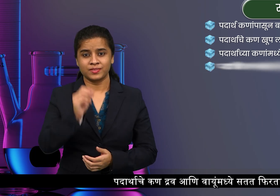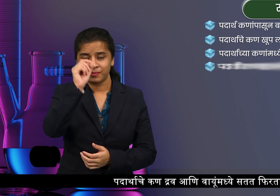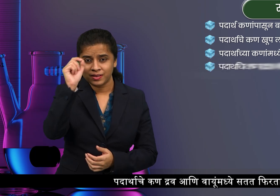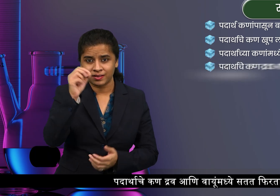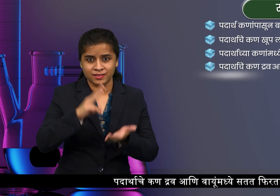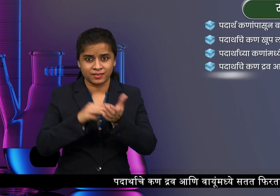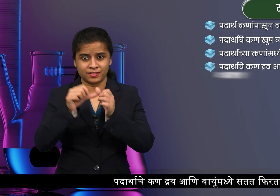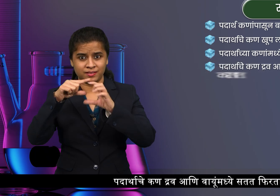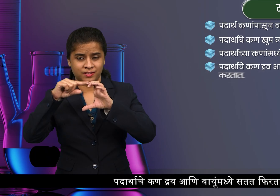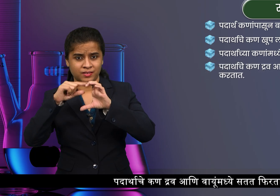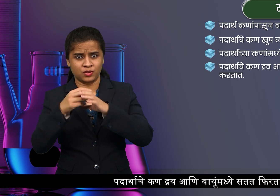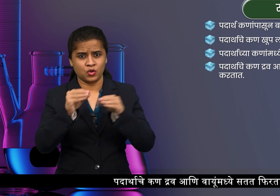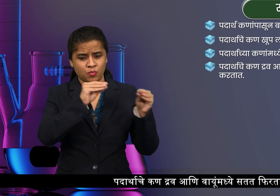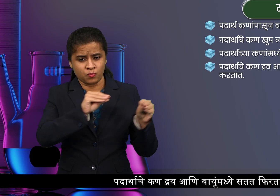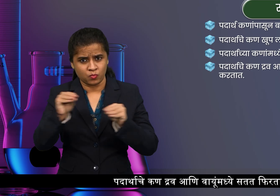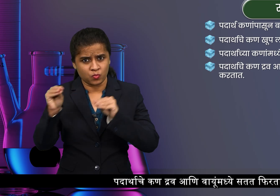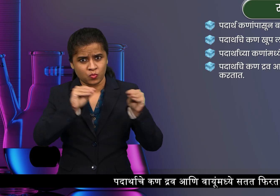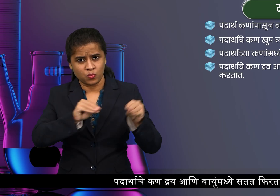पदार्थांचे कण द्रव आणि वायूमध्ये सतत फिरतात.